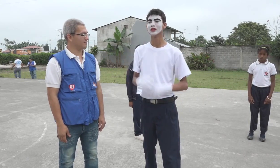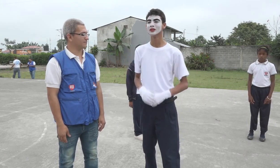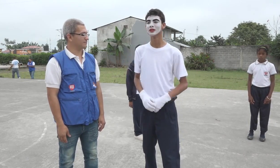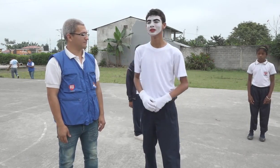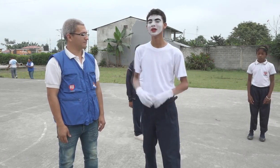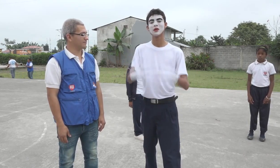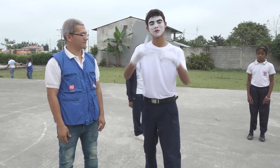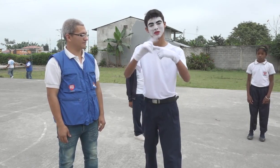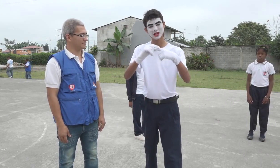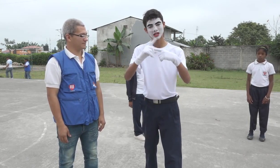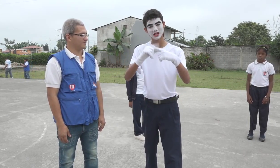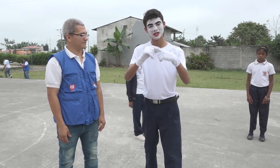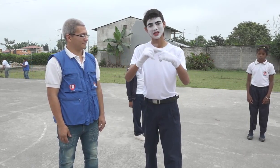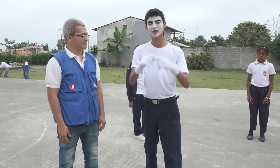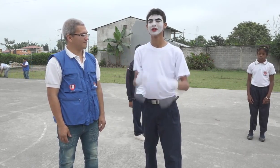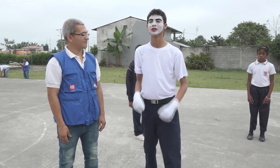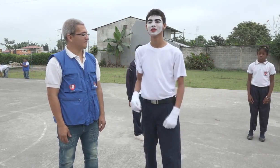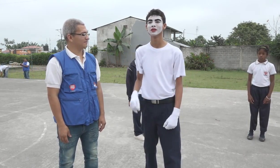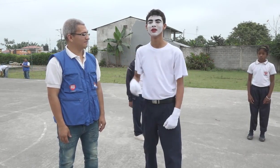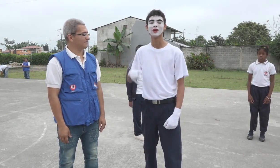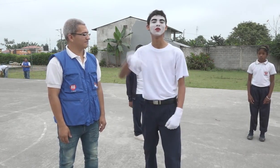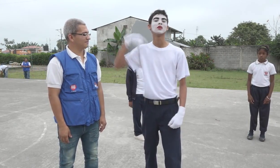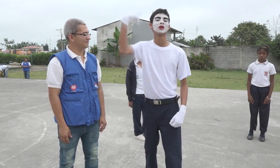tío, primo.